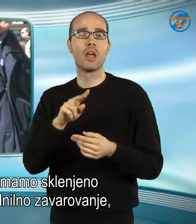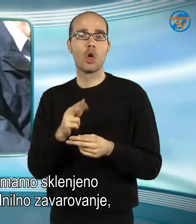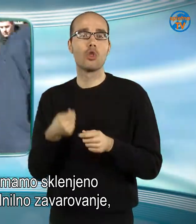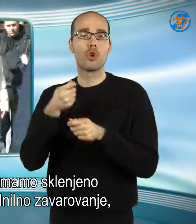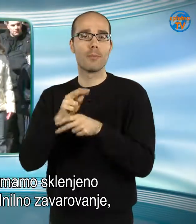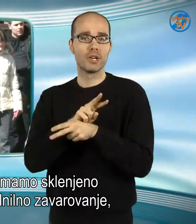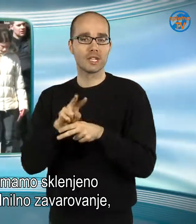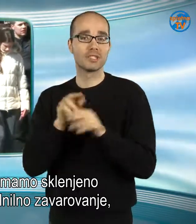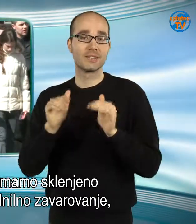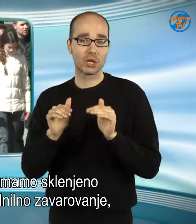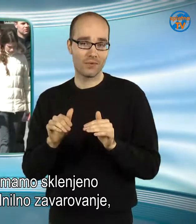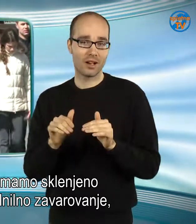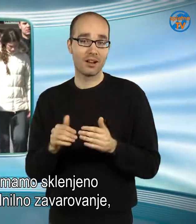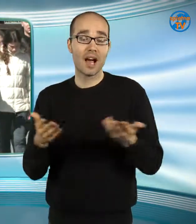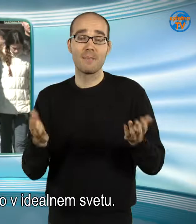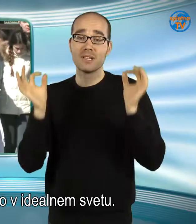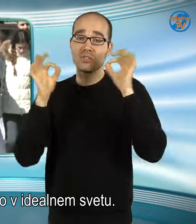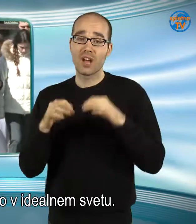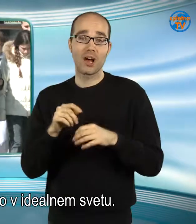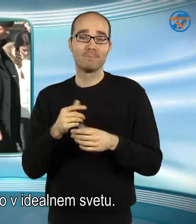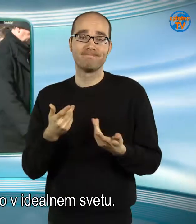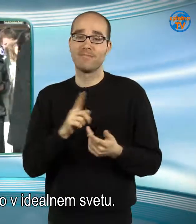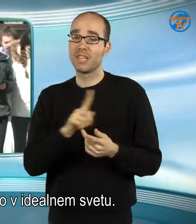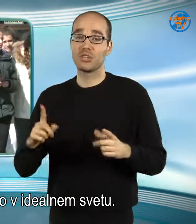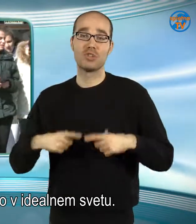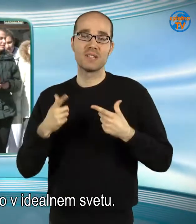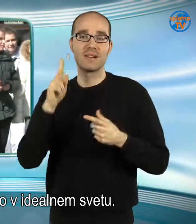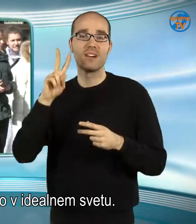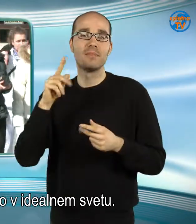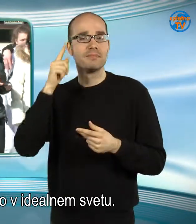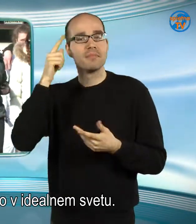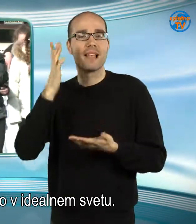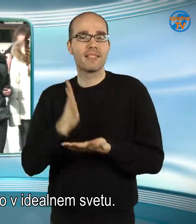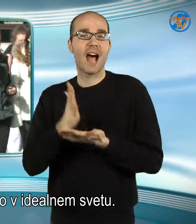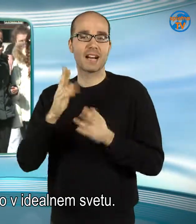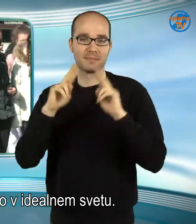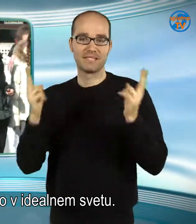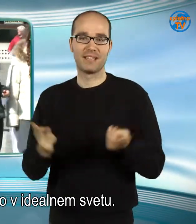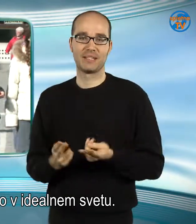dopolnilno zavarovanje. A kaj, ko ne živimo v idealnem svetu?